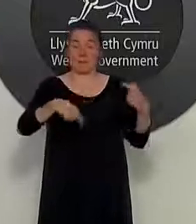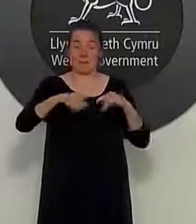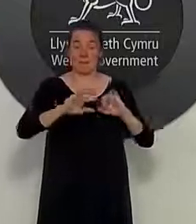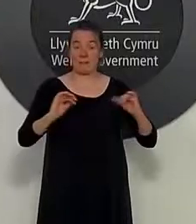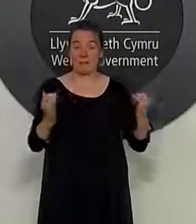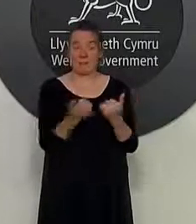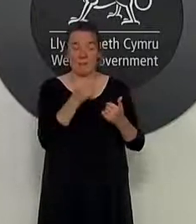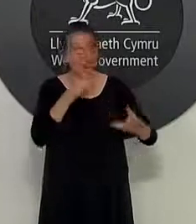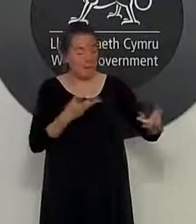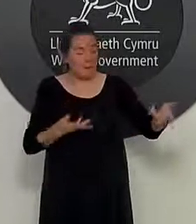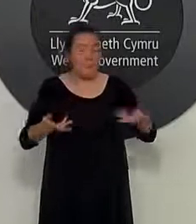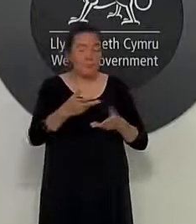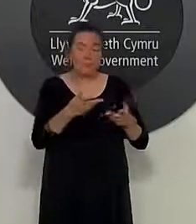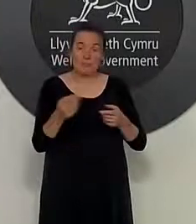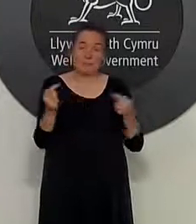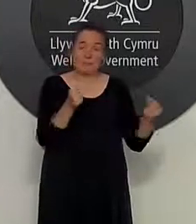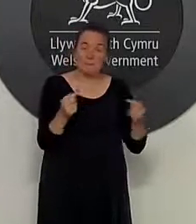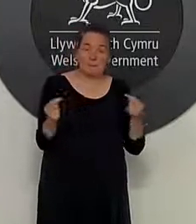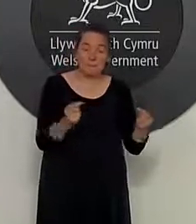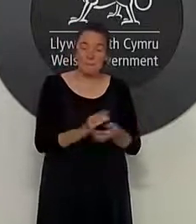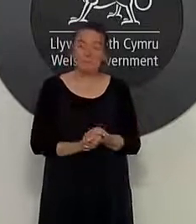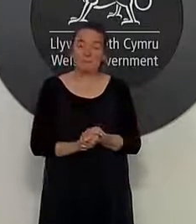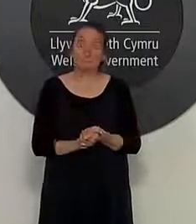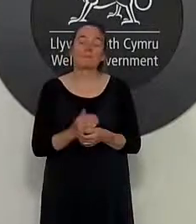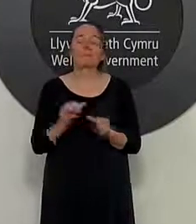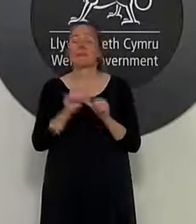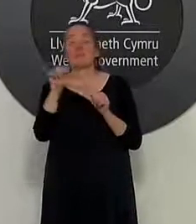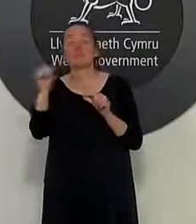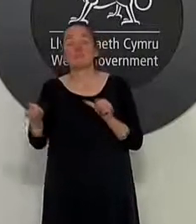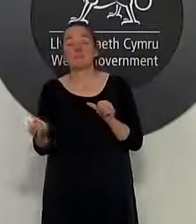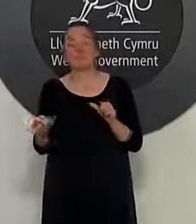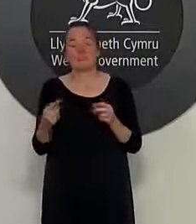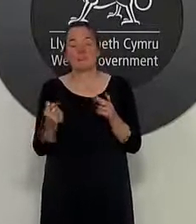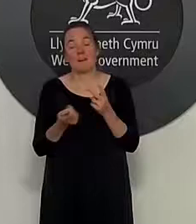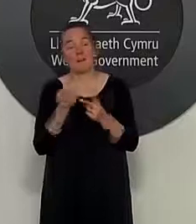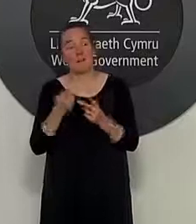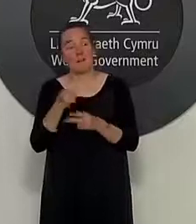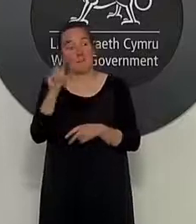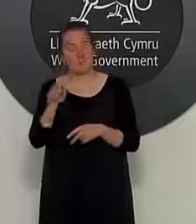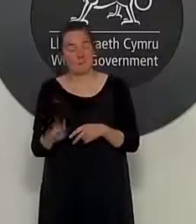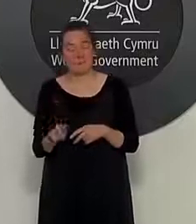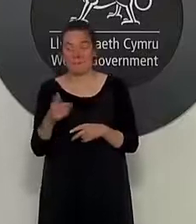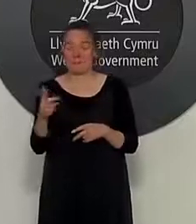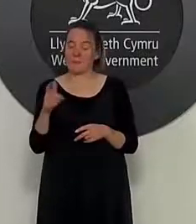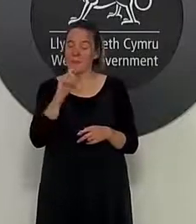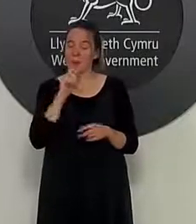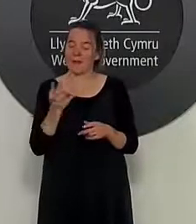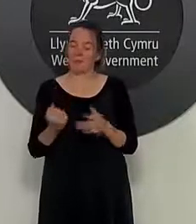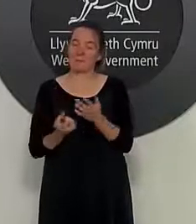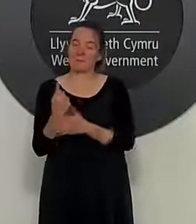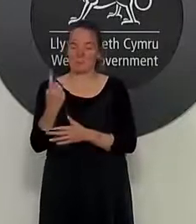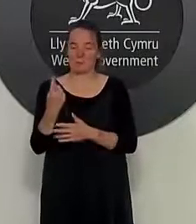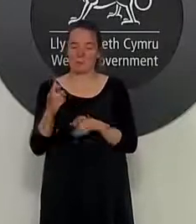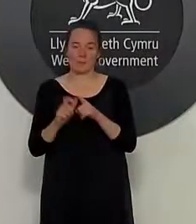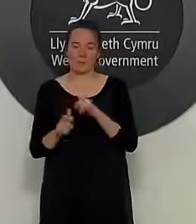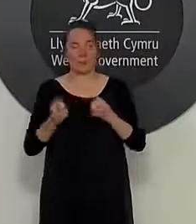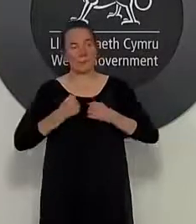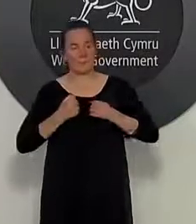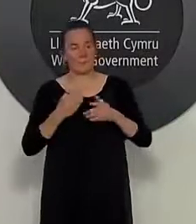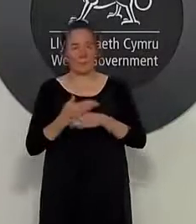ar ôl hynny, a bydd cyfle I rywun arall wneud y gwaith dwi'n wneud heddi.